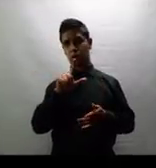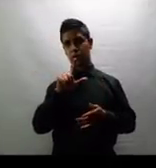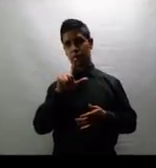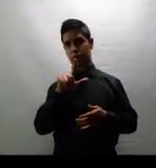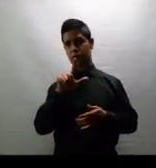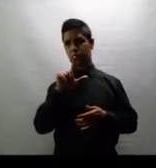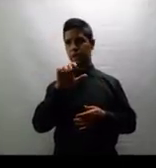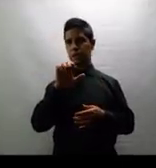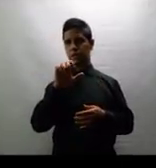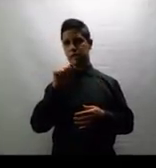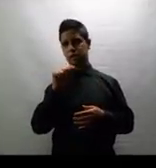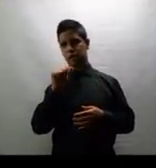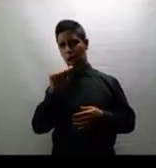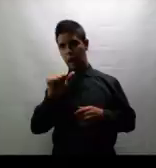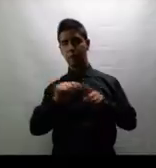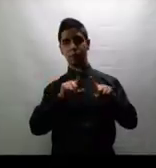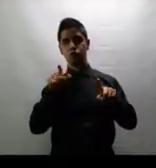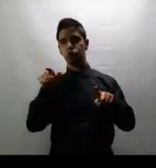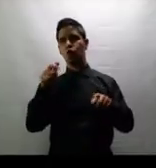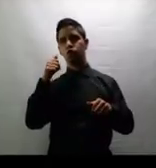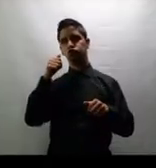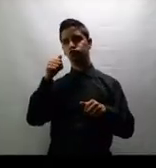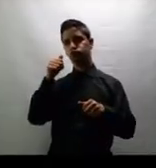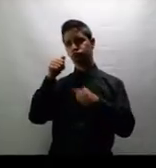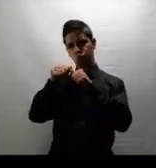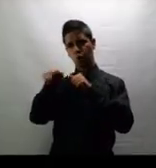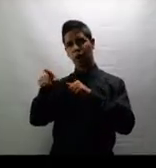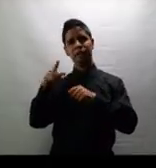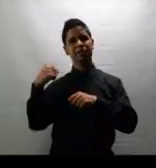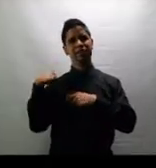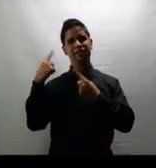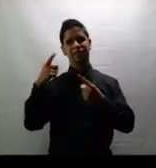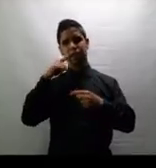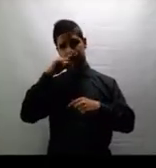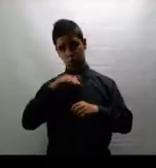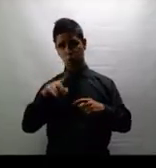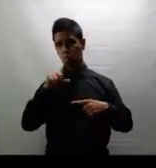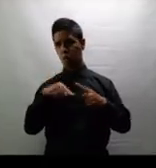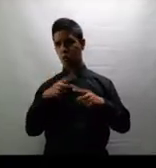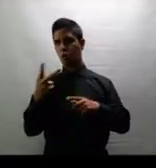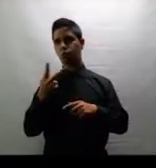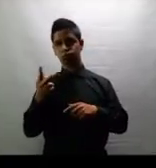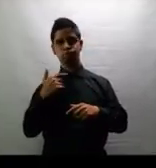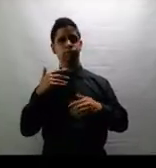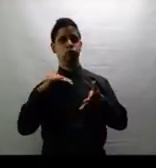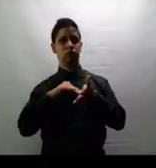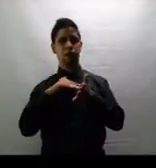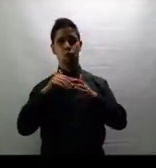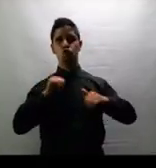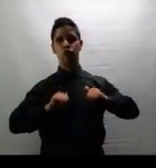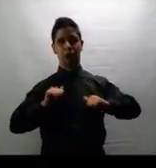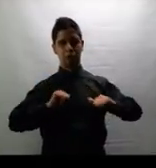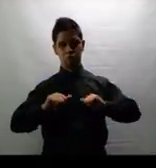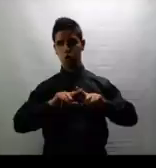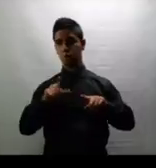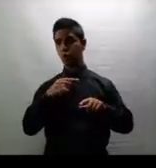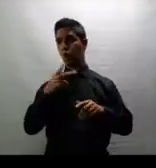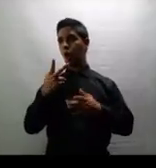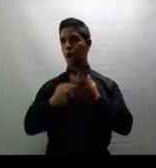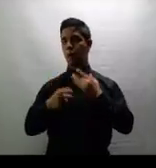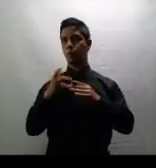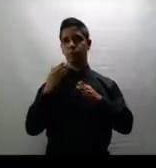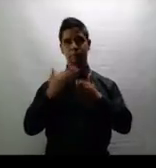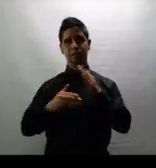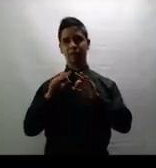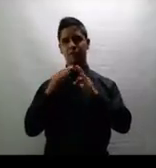conozco desde yo siendo niño en la calle cuando estudiaba teatro y pues era casi parte de la